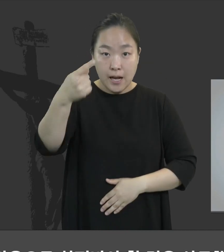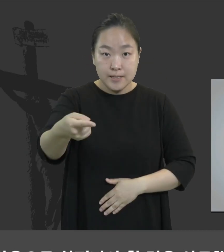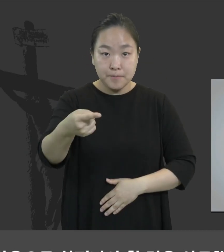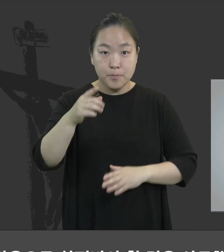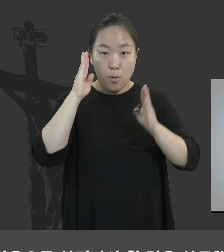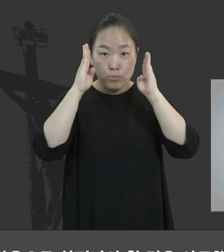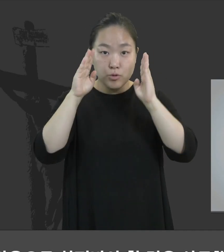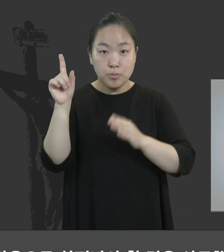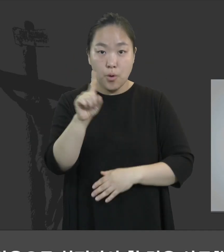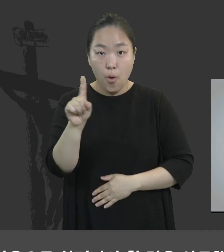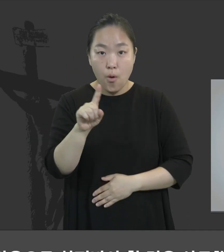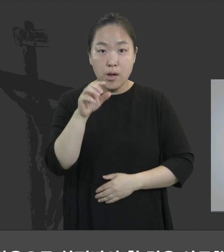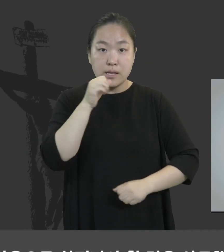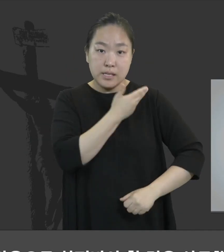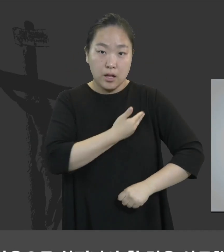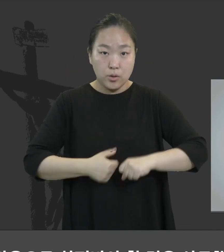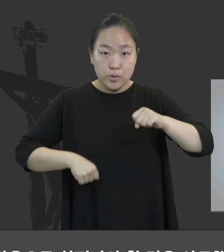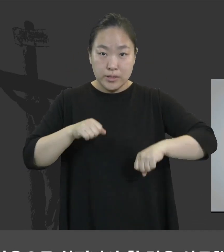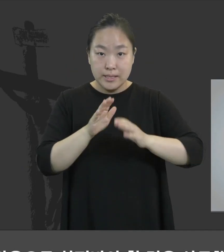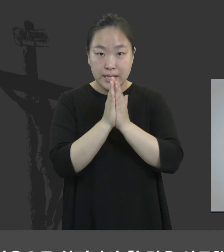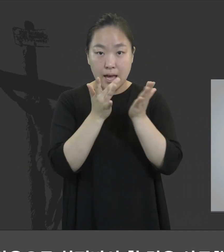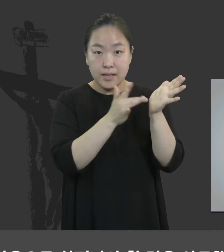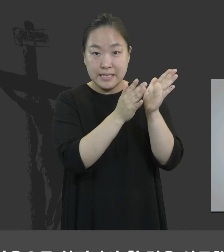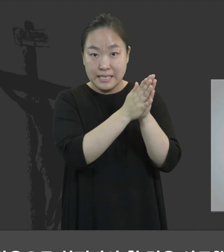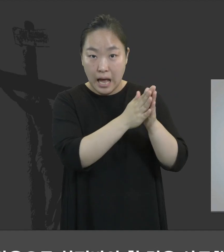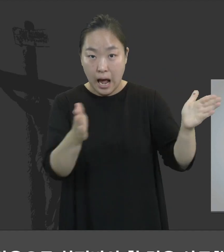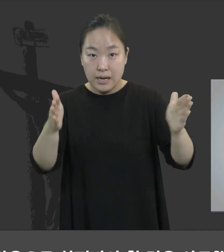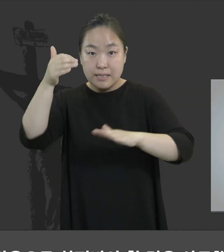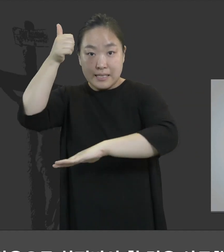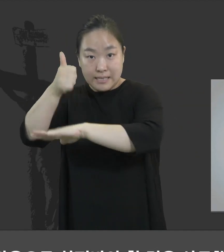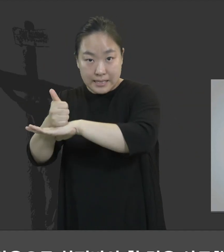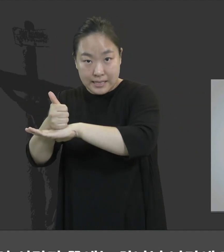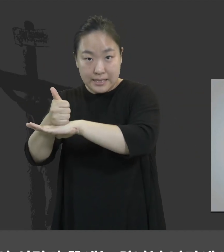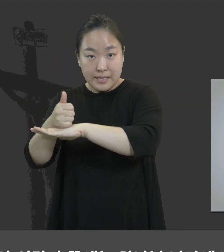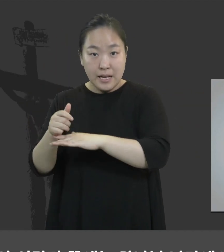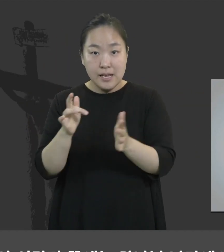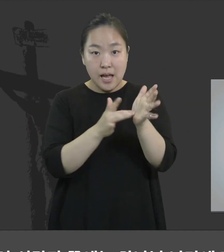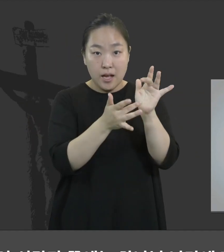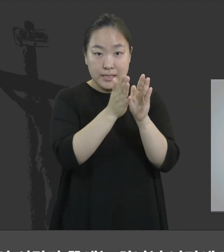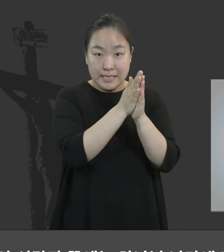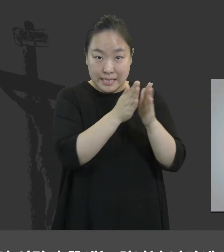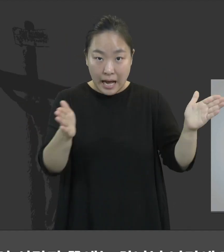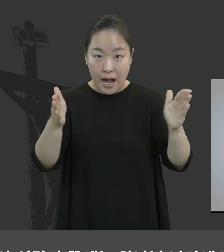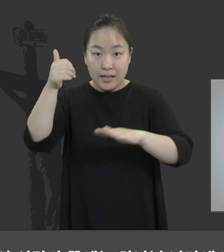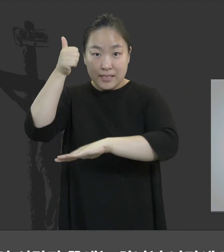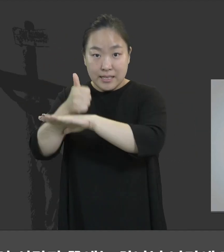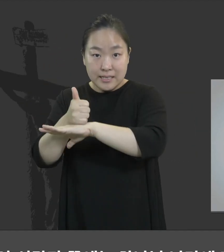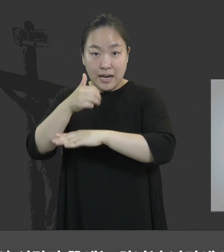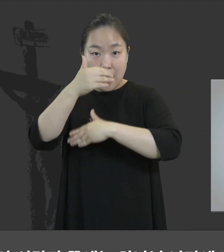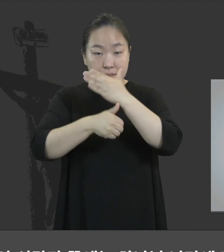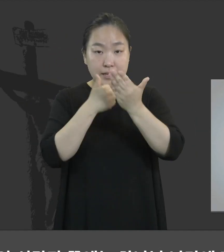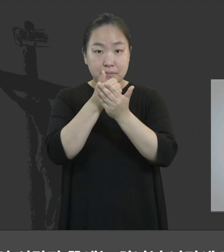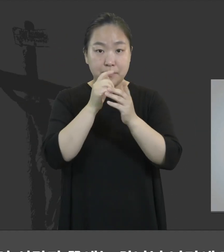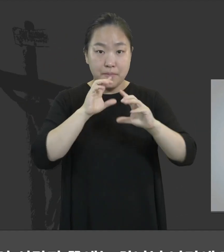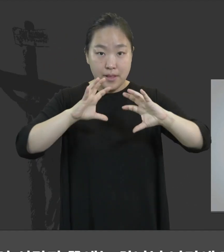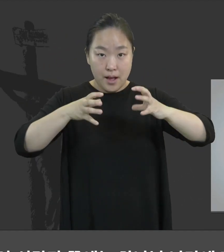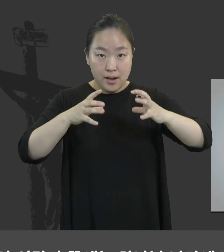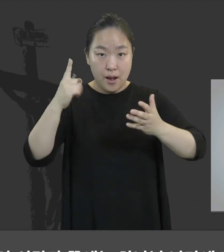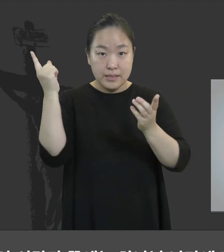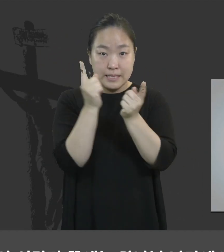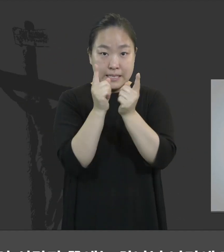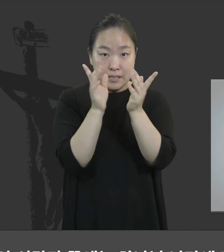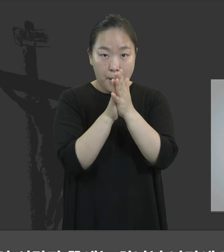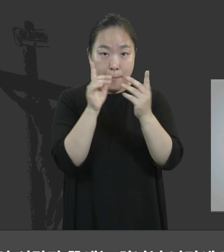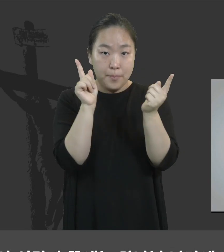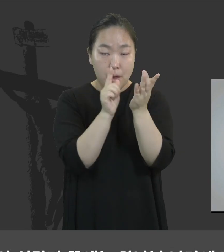다음으로 살펴봐야 할 것은 사도행전의 시작과 끝부분입니다. 본서의 시작과 끝에는 하나님 나라에